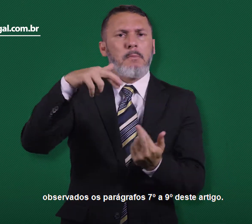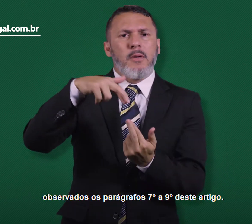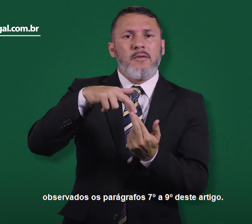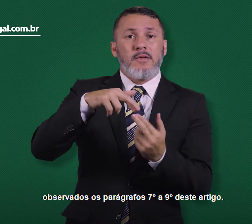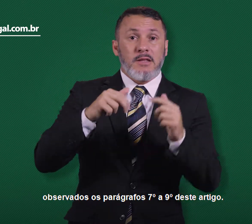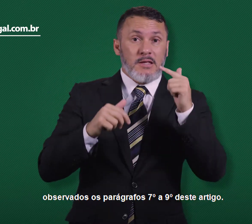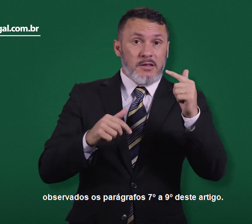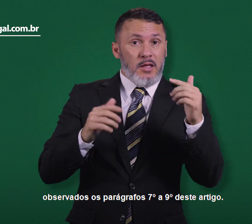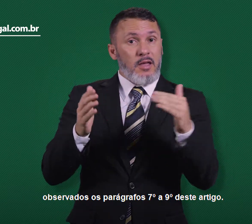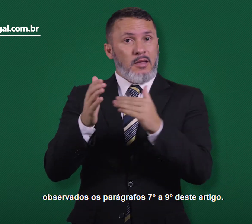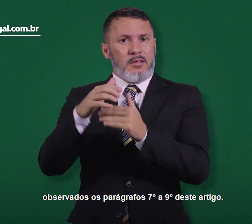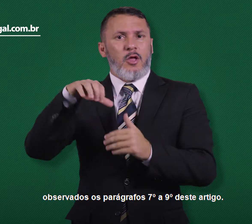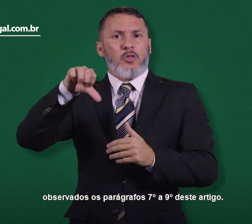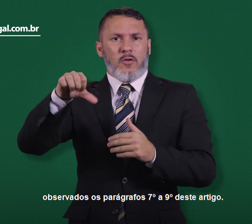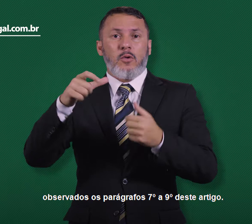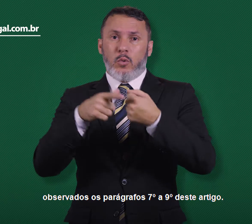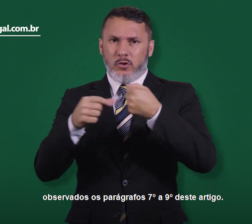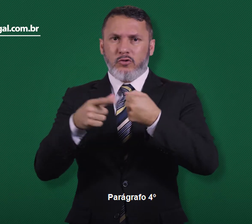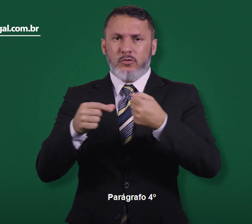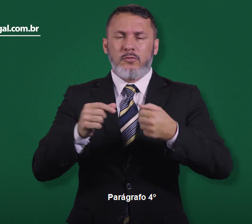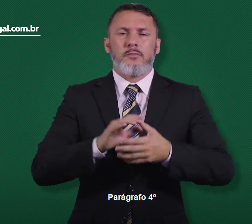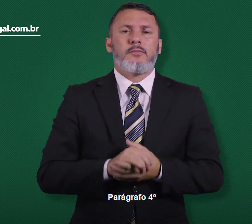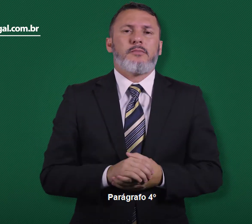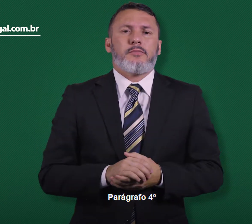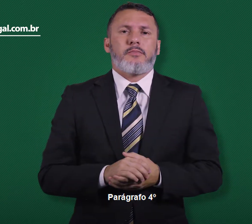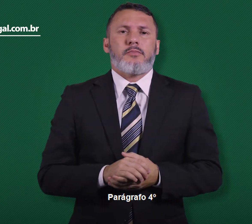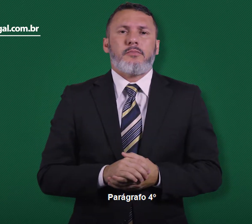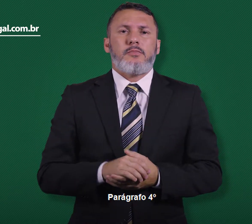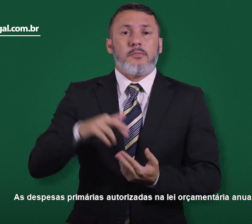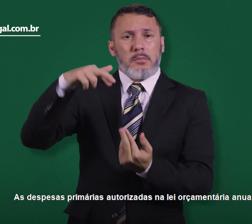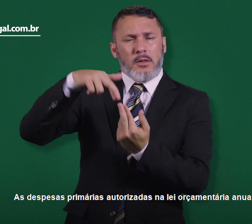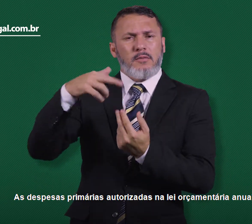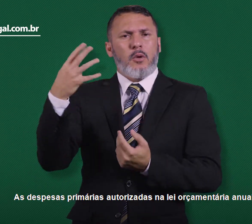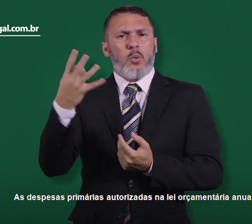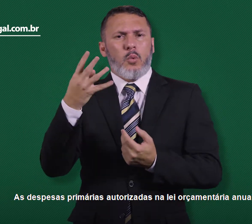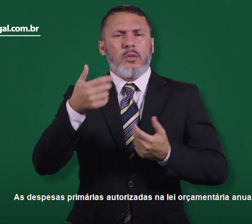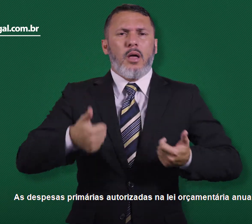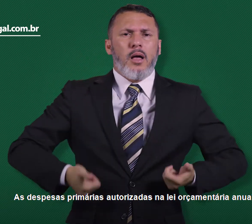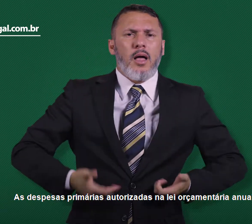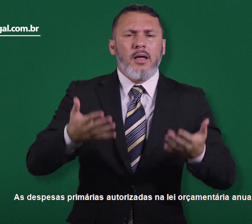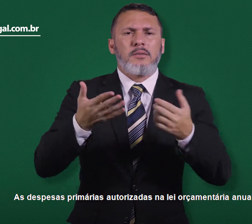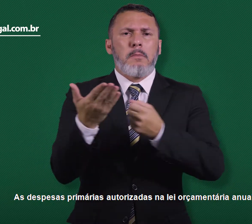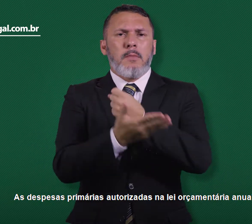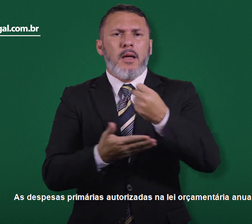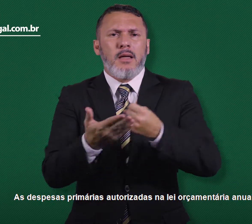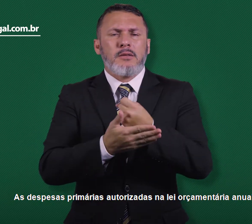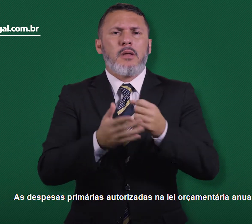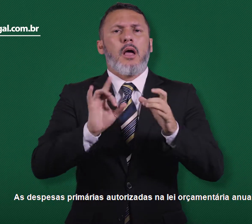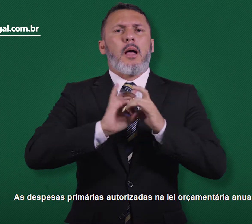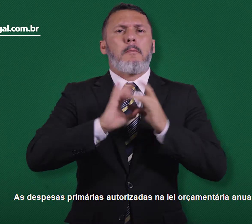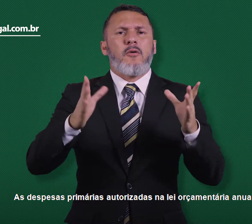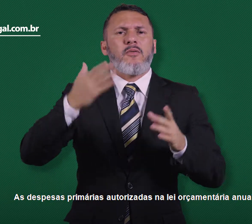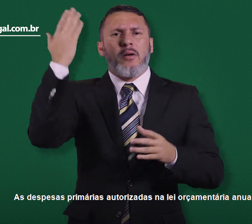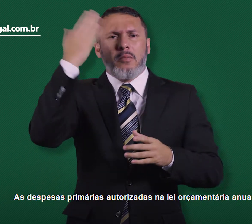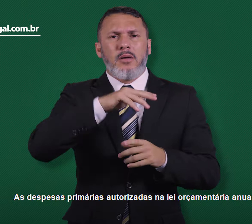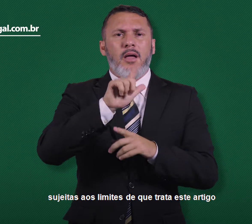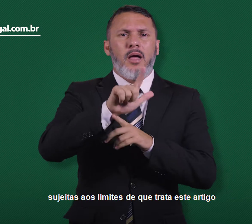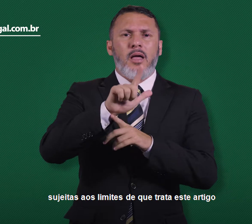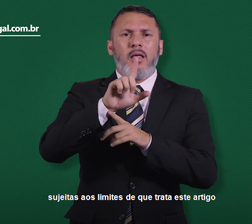a 9º deste artigo. Parágrafo 4º. As despesas primárias autorizadas na Lei Orçamentária Anual, sujeitas